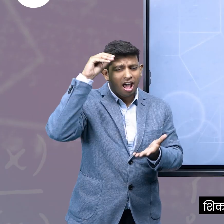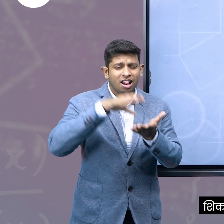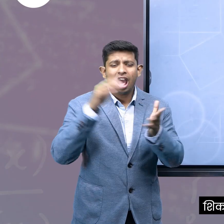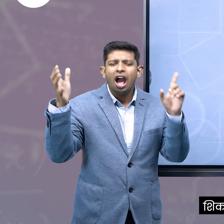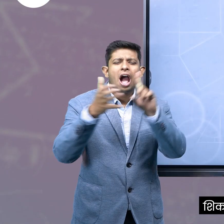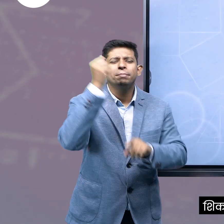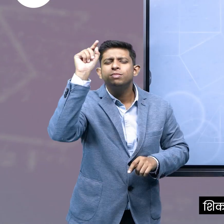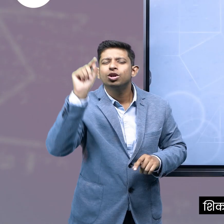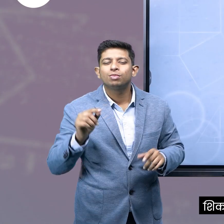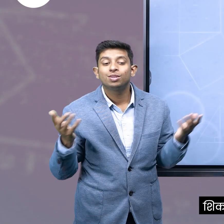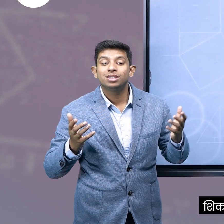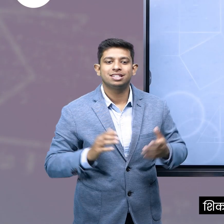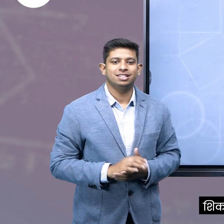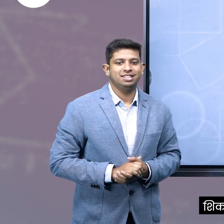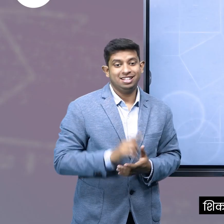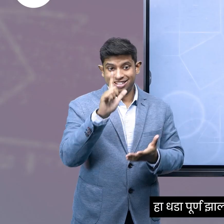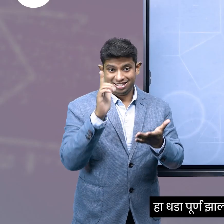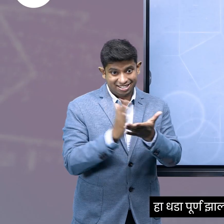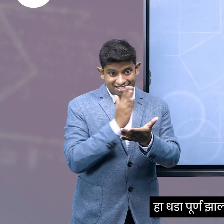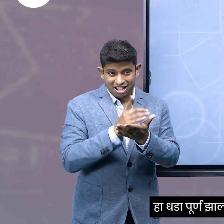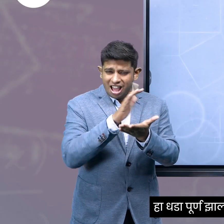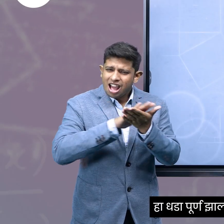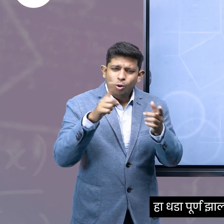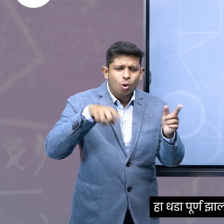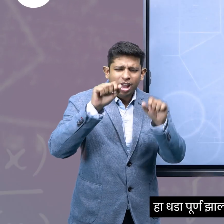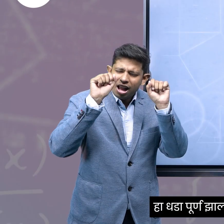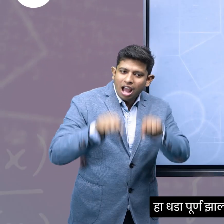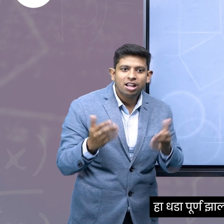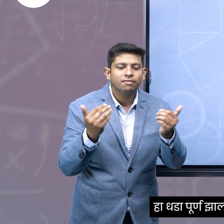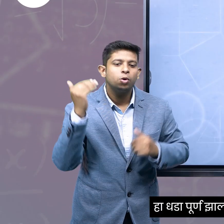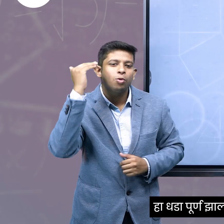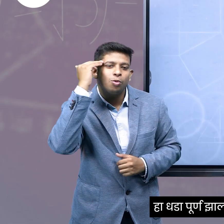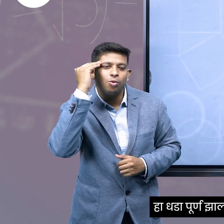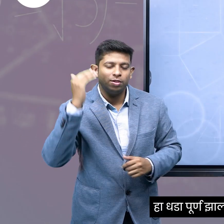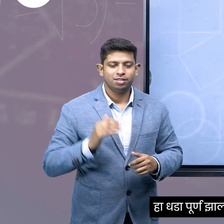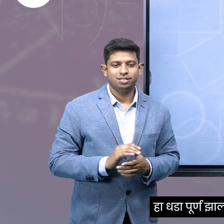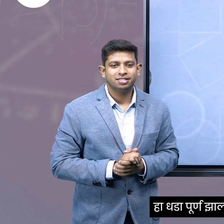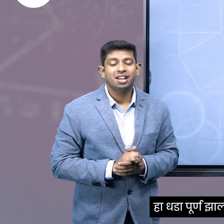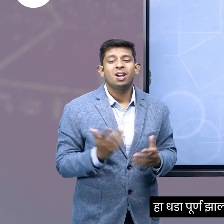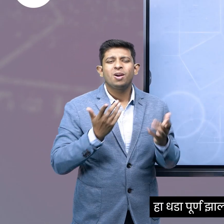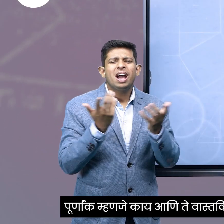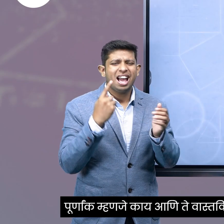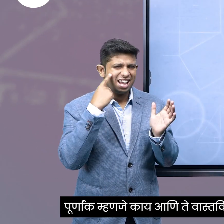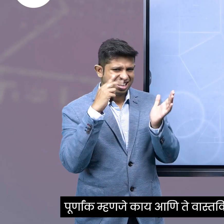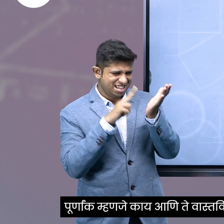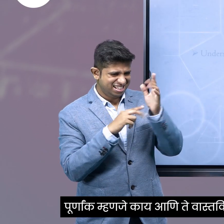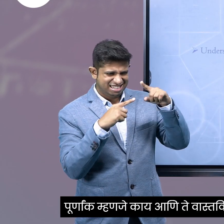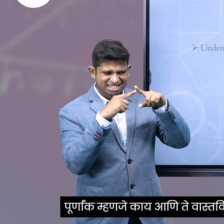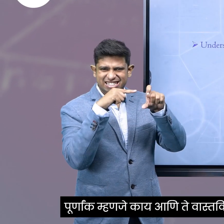शिकण्याची परिणामे. हा धडा पूर्ण झाल्यानंतर तुम्हाला हे कळेल पूर्णांक म्हणजे काय